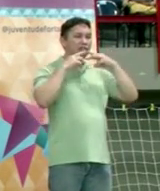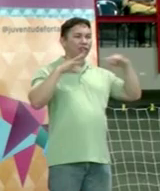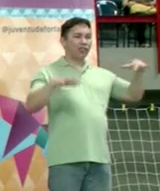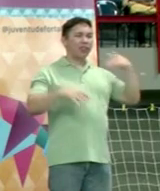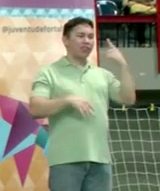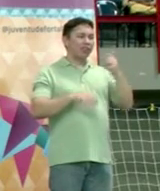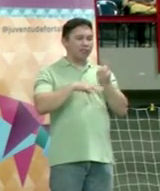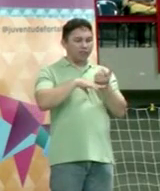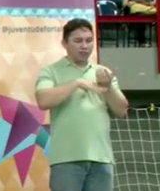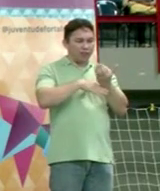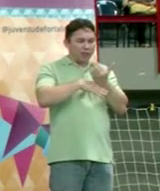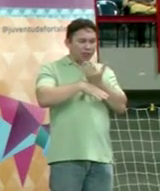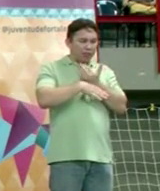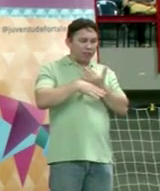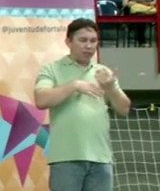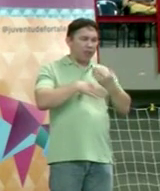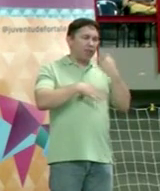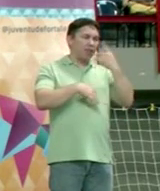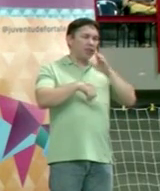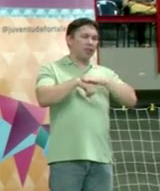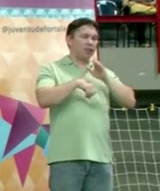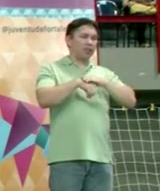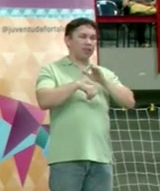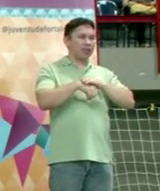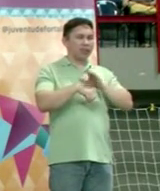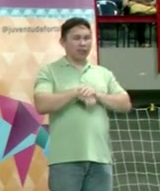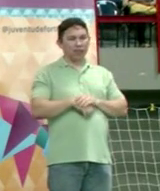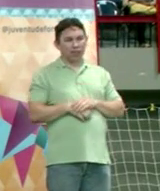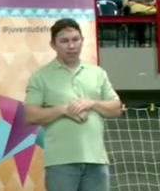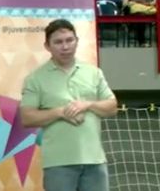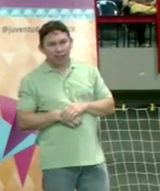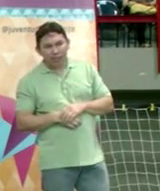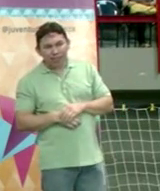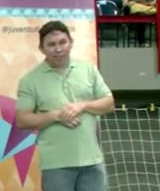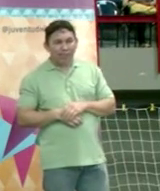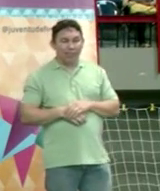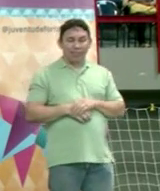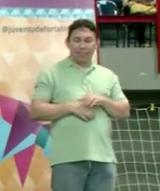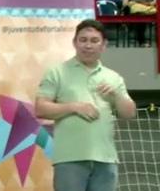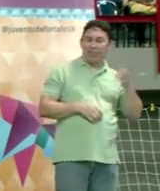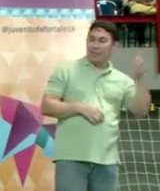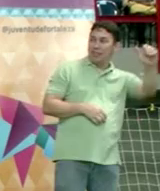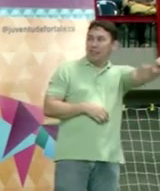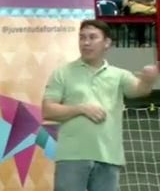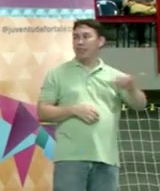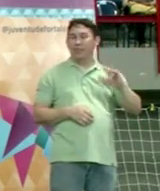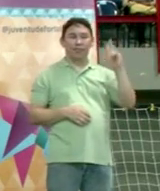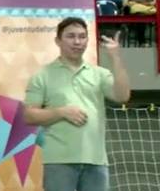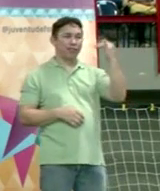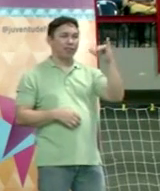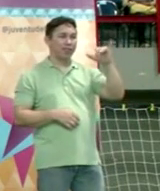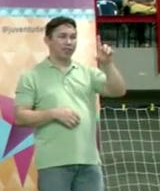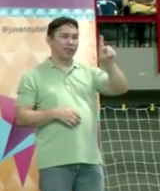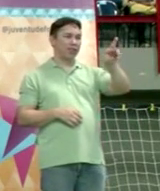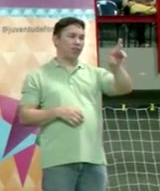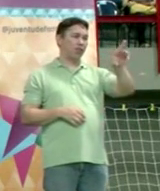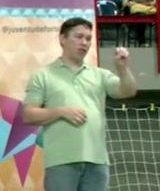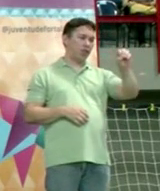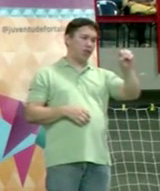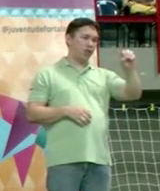liberando substâncias higroscópicas. Parou por aí, vem comigo. Tiago, o que é